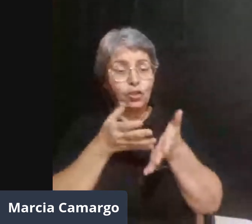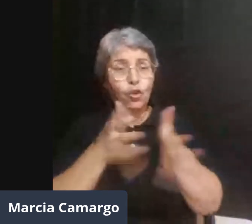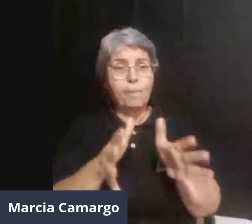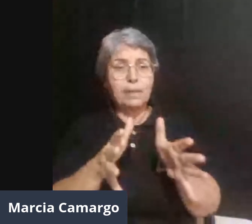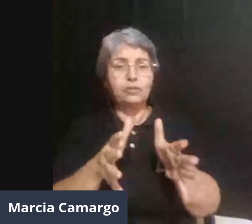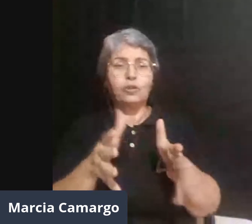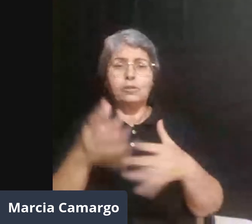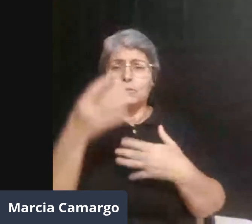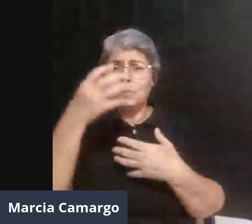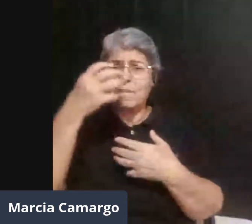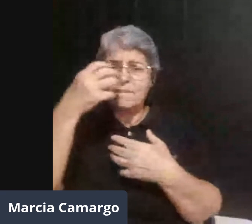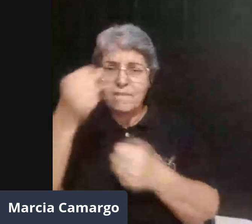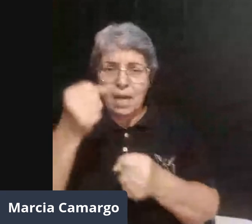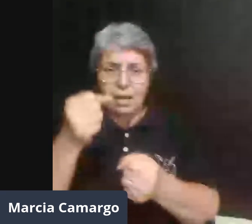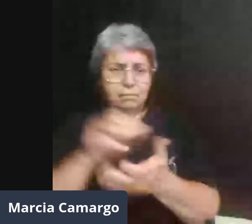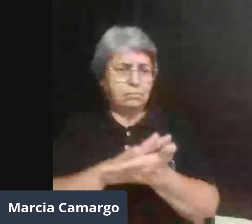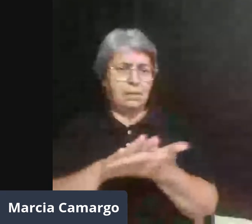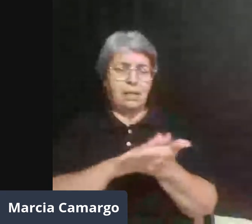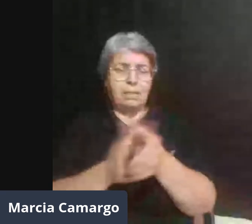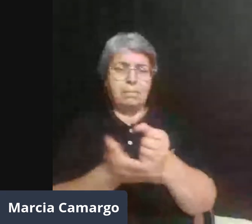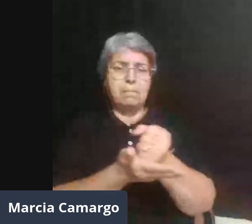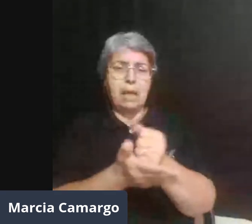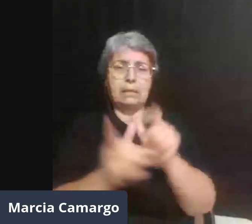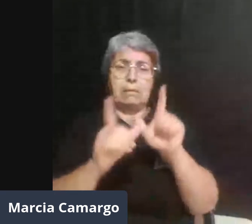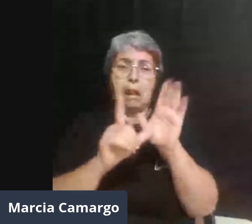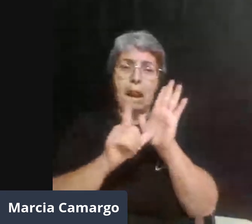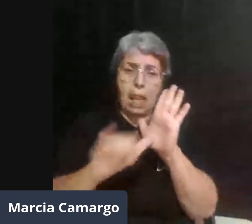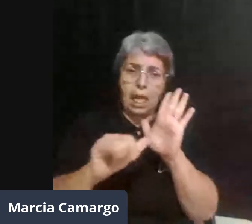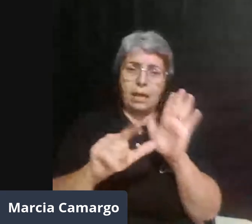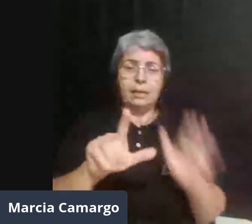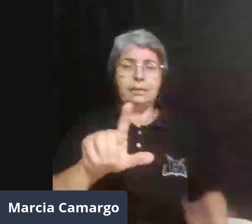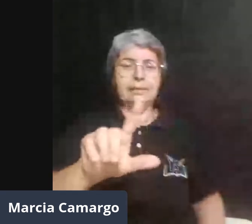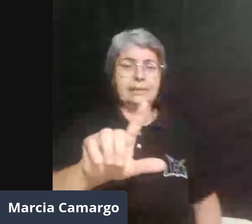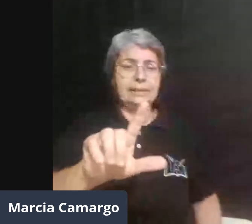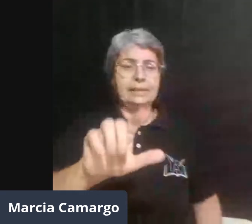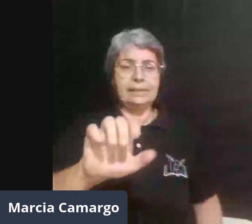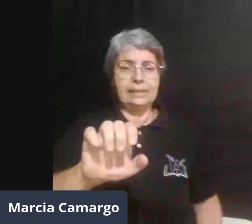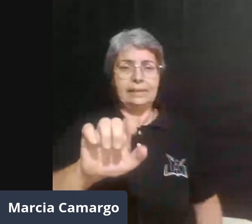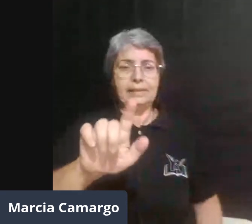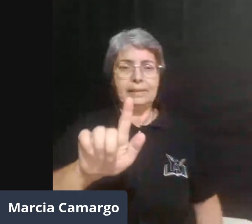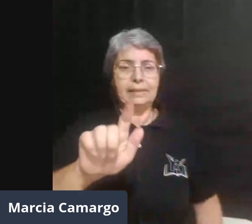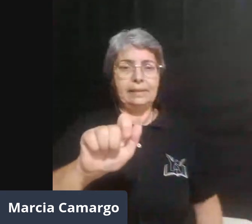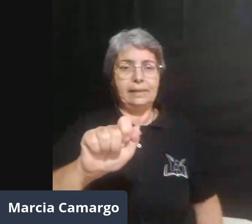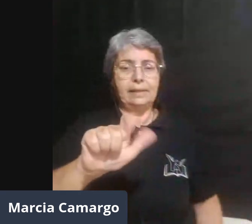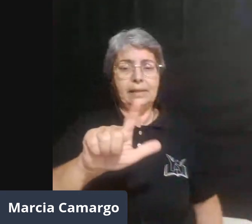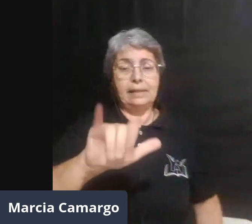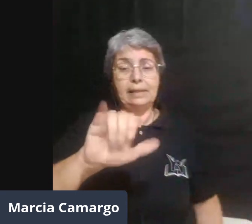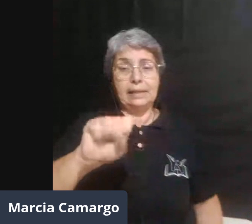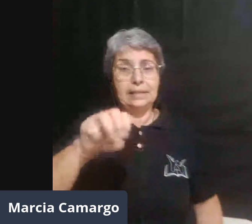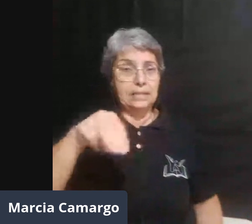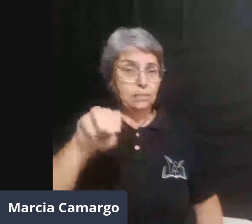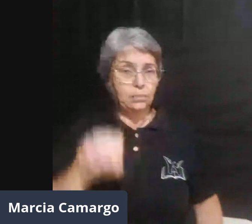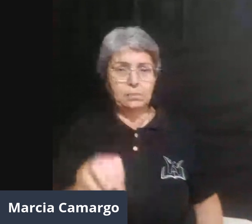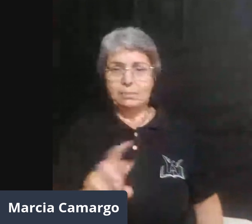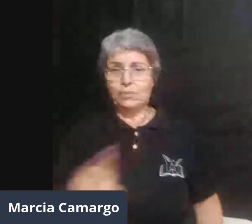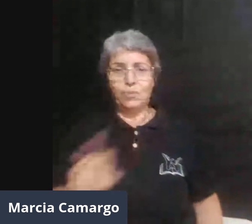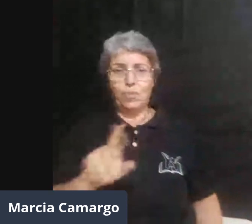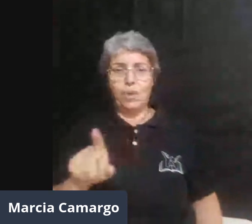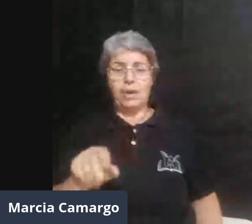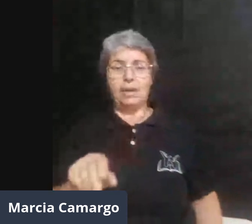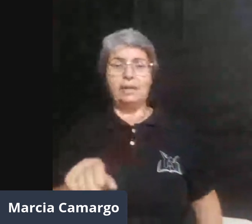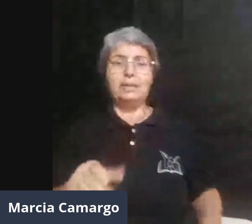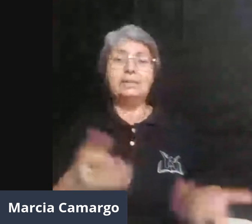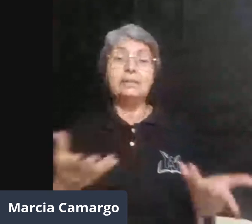no legalismo. Ela permaneceu. O que permaneceu foi somente o grão. A palha